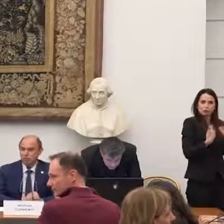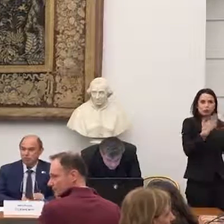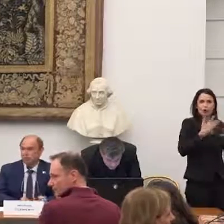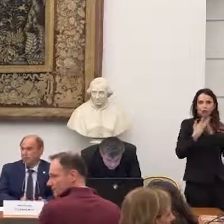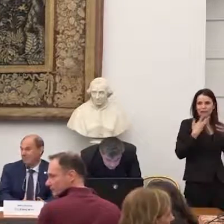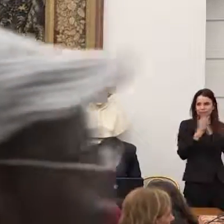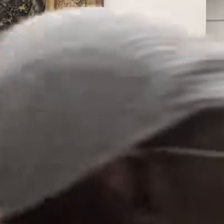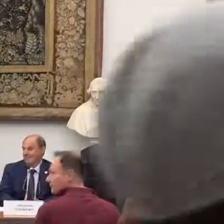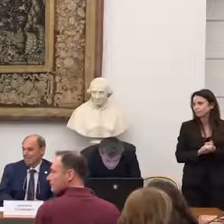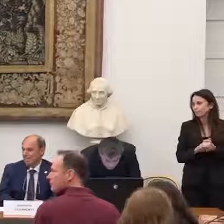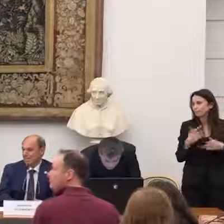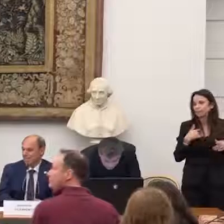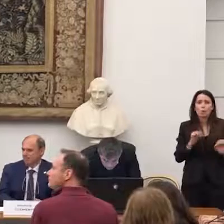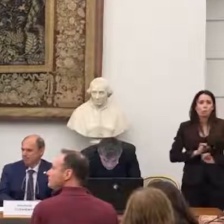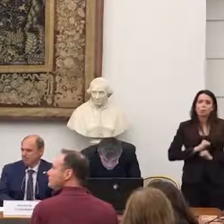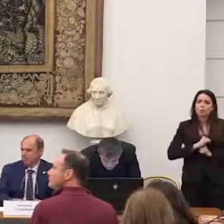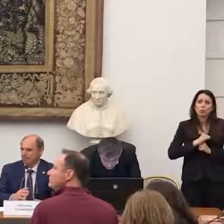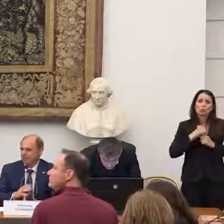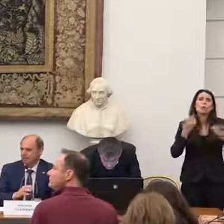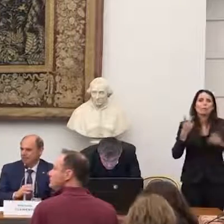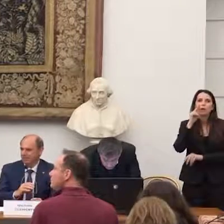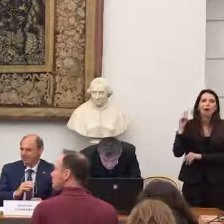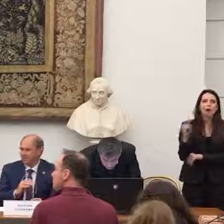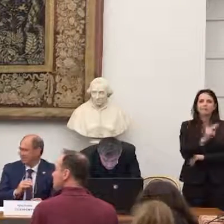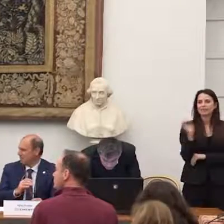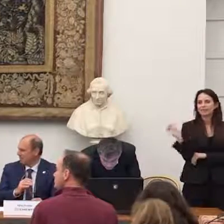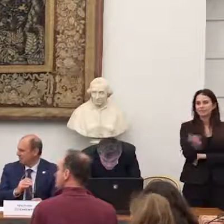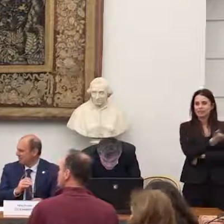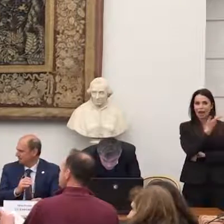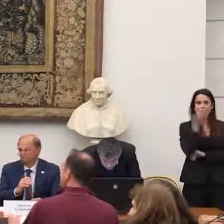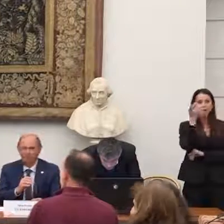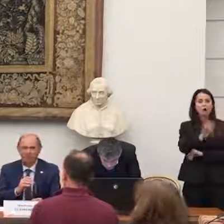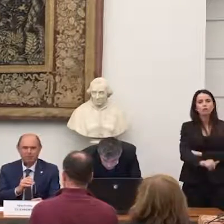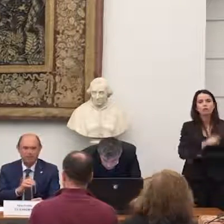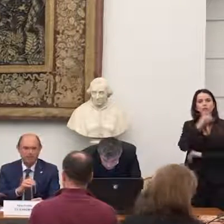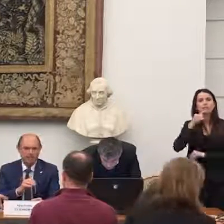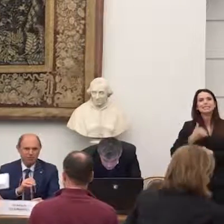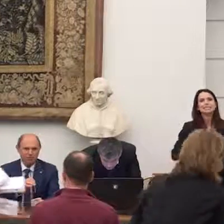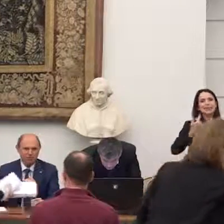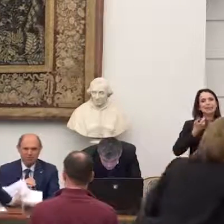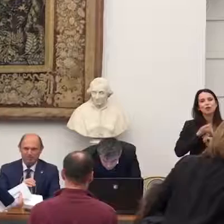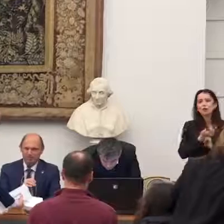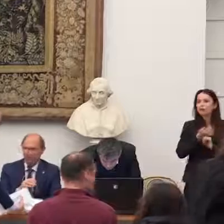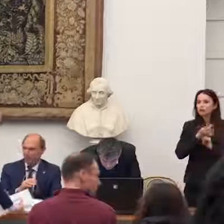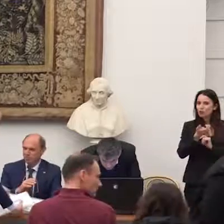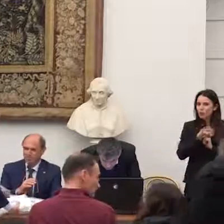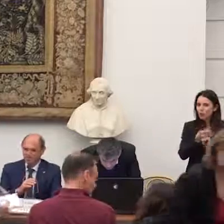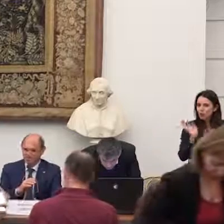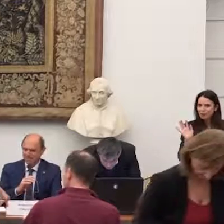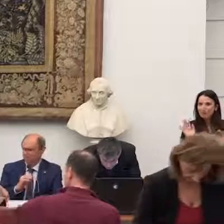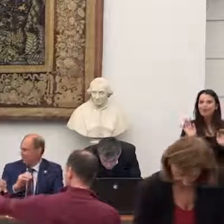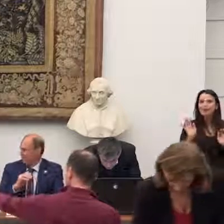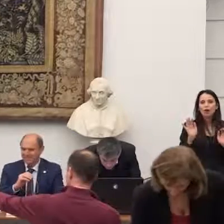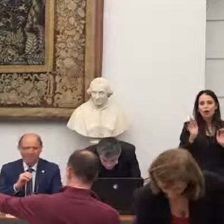Io purtroppo devo farvi vedere delle slide perché devo darvi dei numeri, non per questo chiedendo poi l'intervento dello